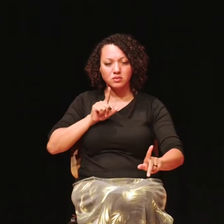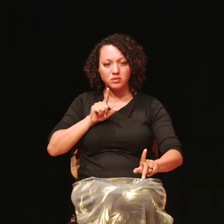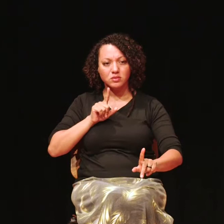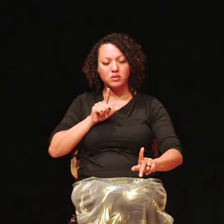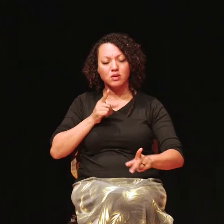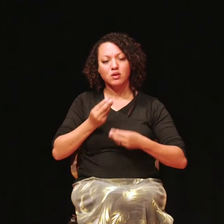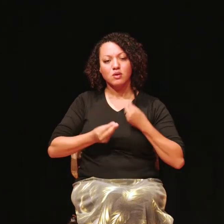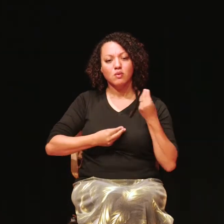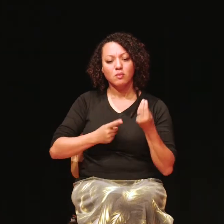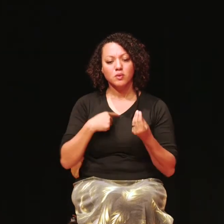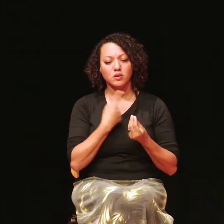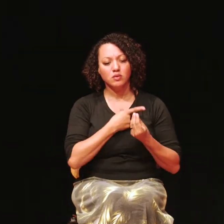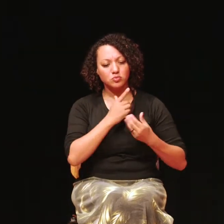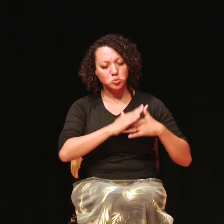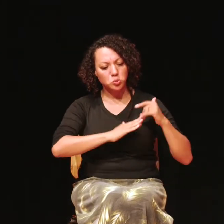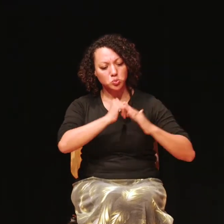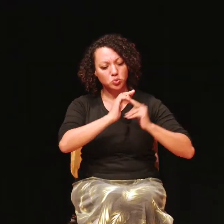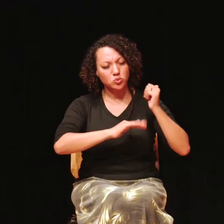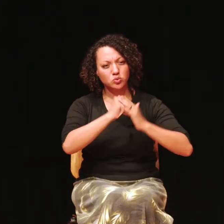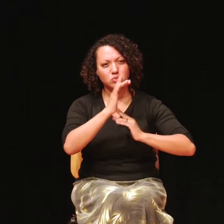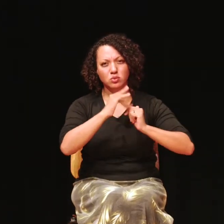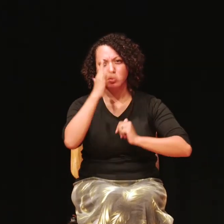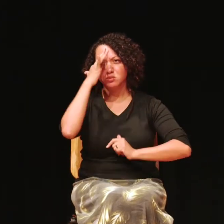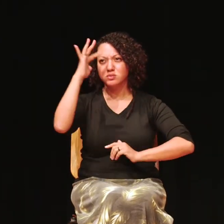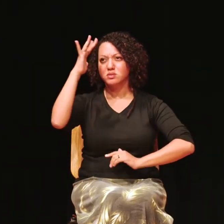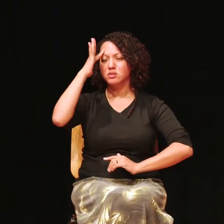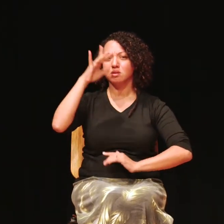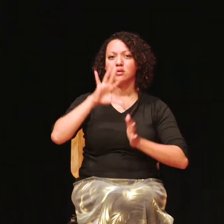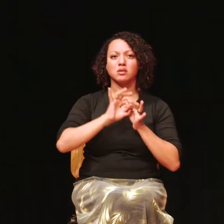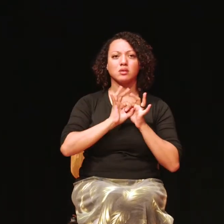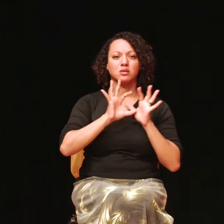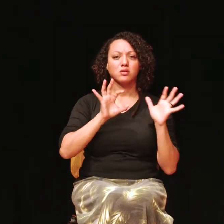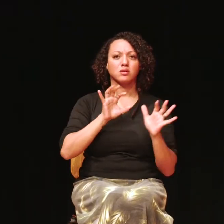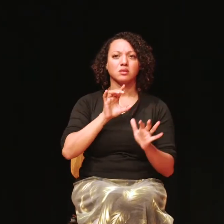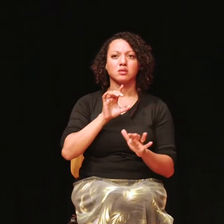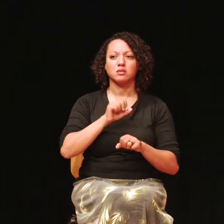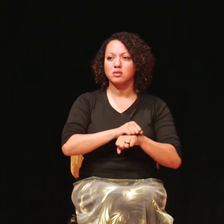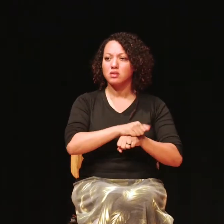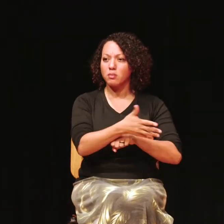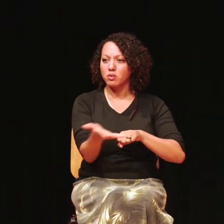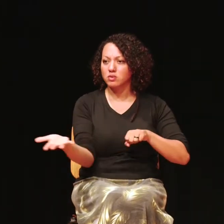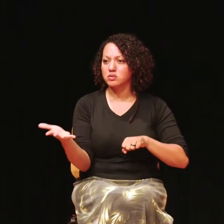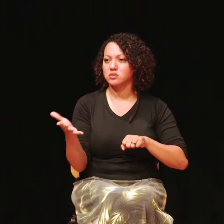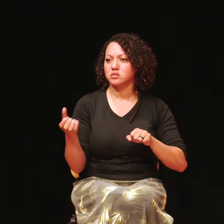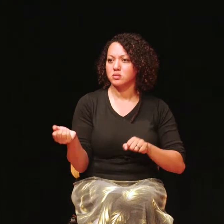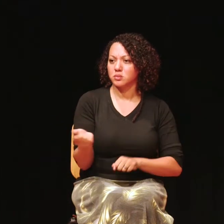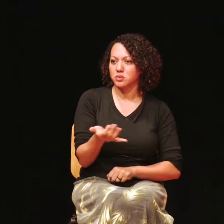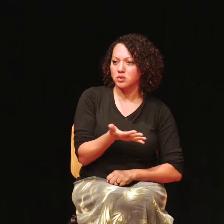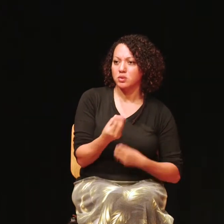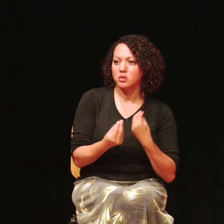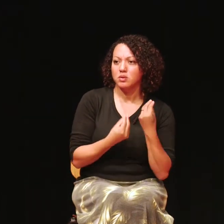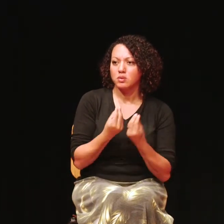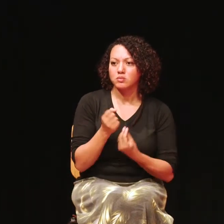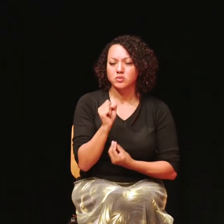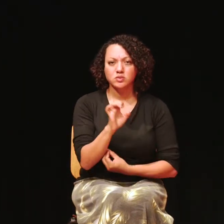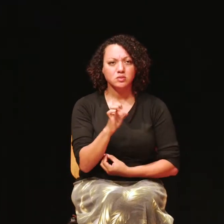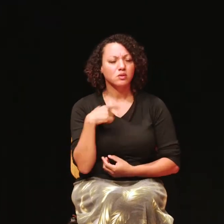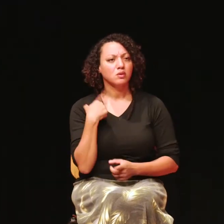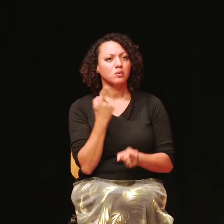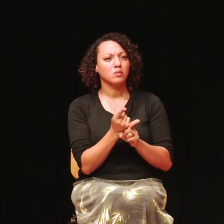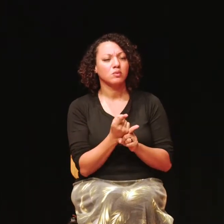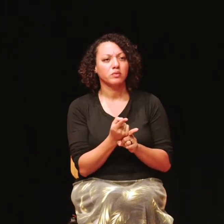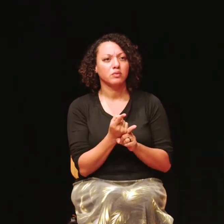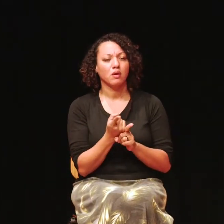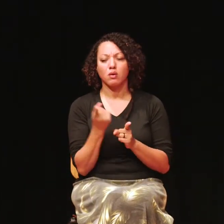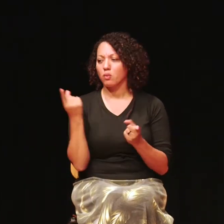nós construímos a nossa ideia de democracia, de modernidade, se não em contraste, em